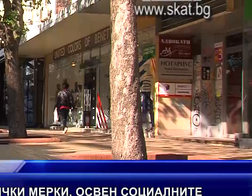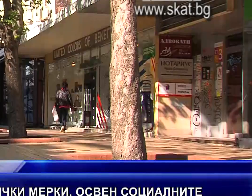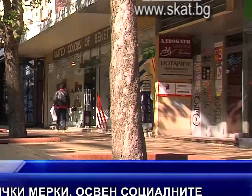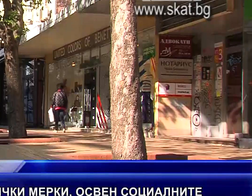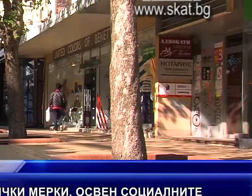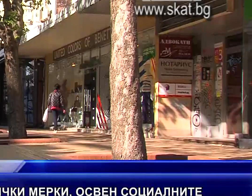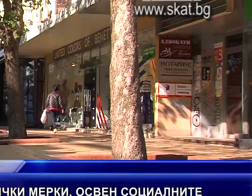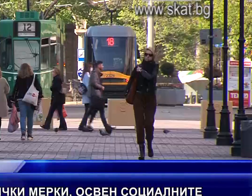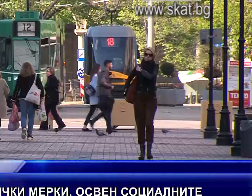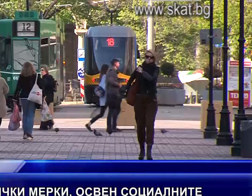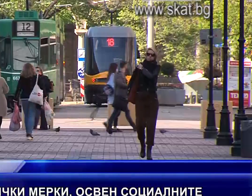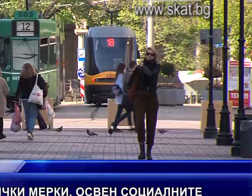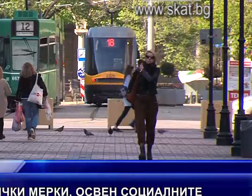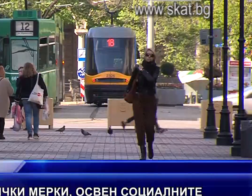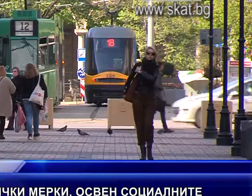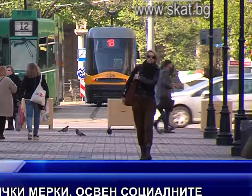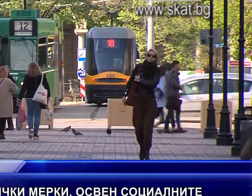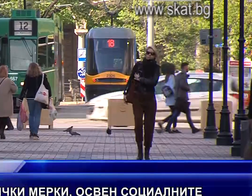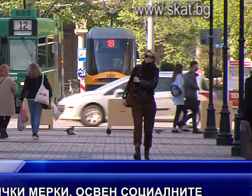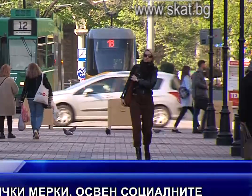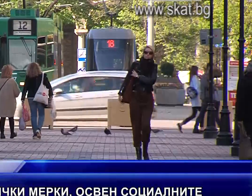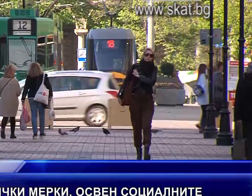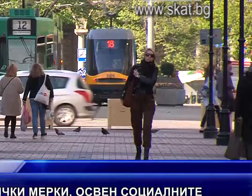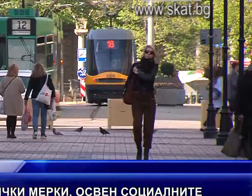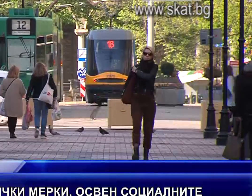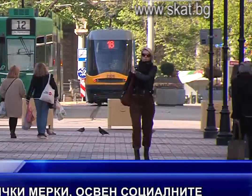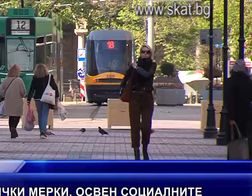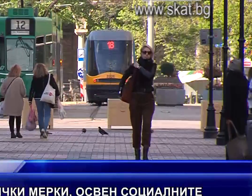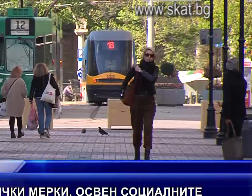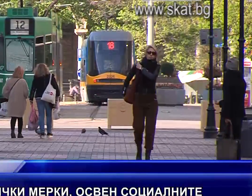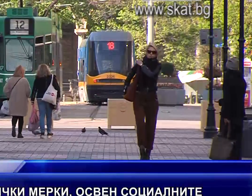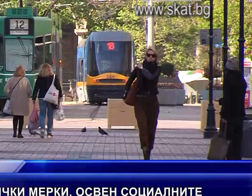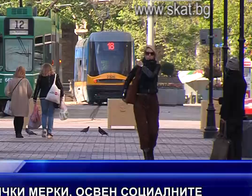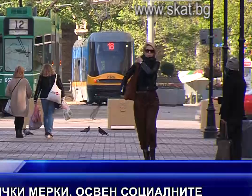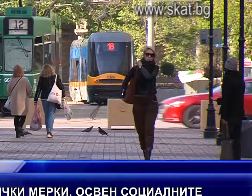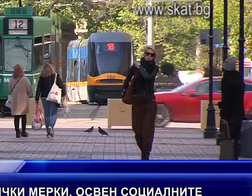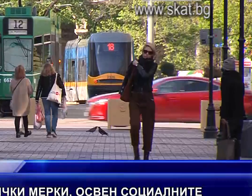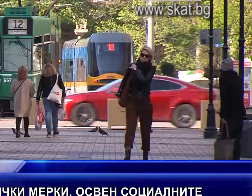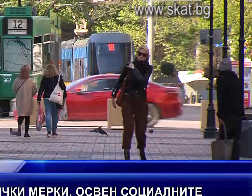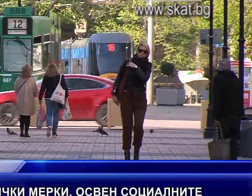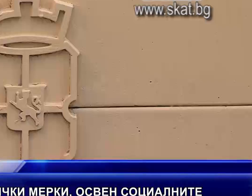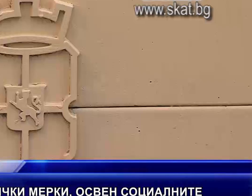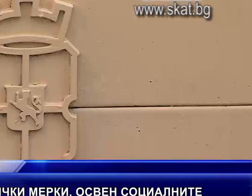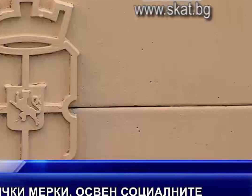са 60-40, както и онези, които министърката на труда и социалната политика Деница Сачева обяви преди няколко